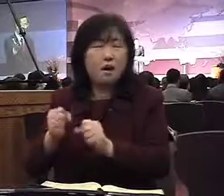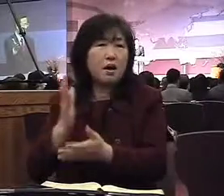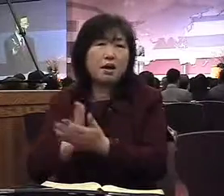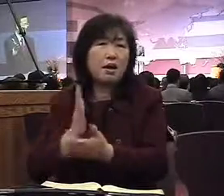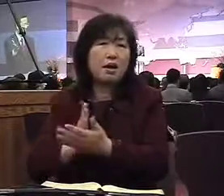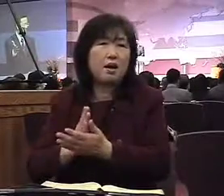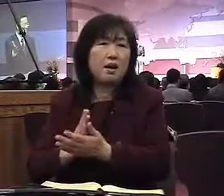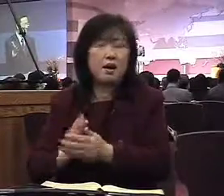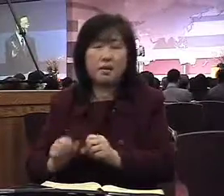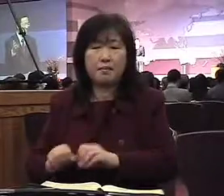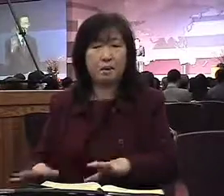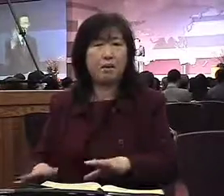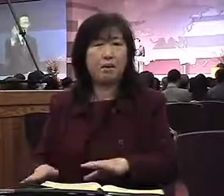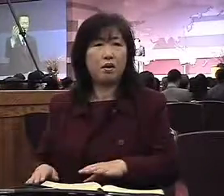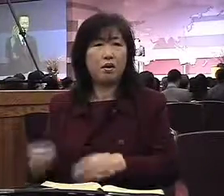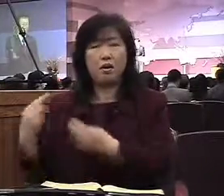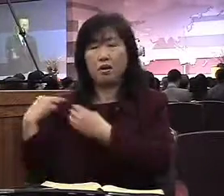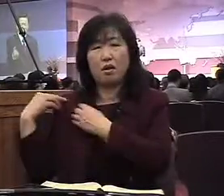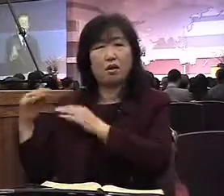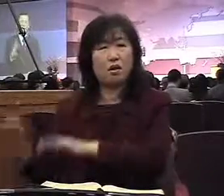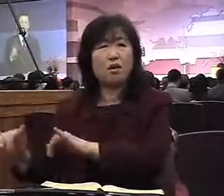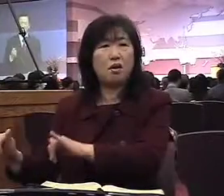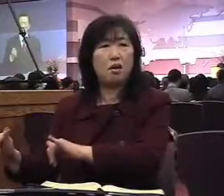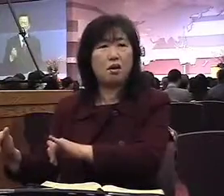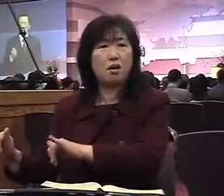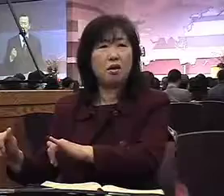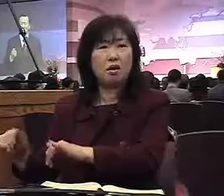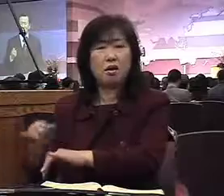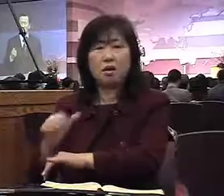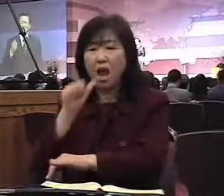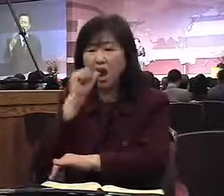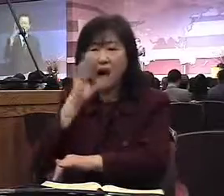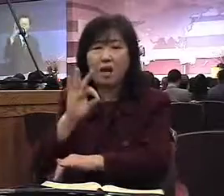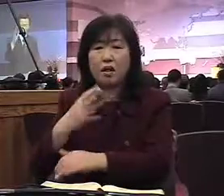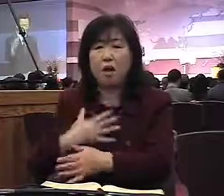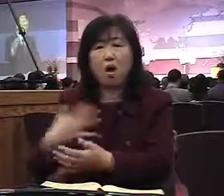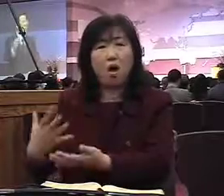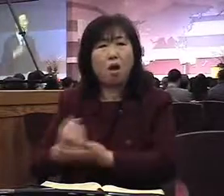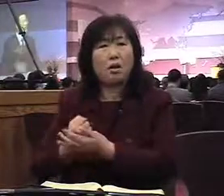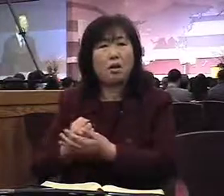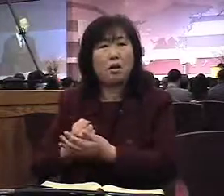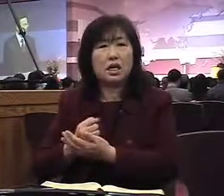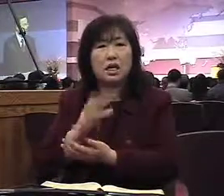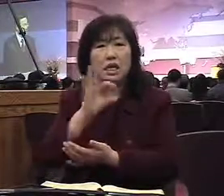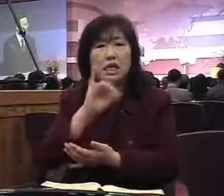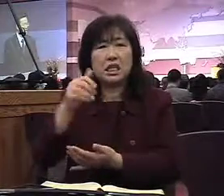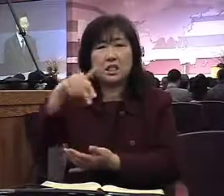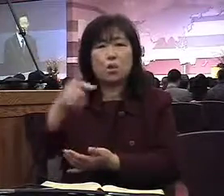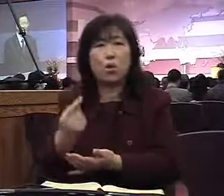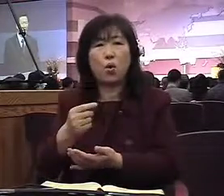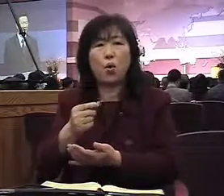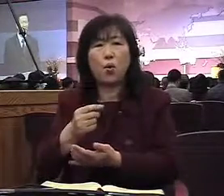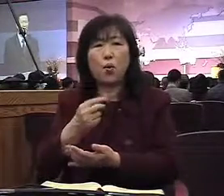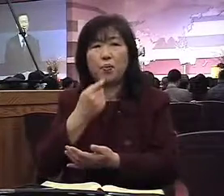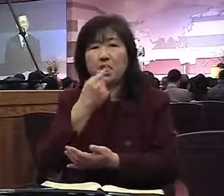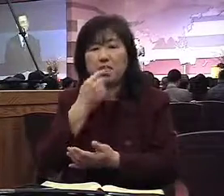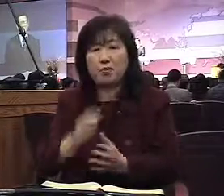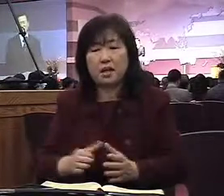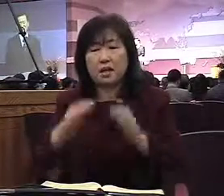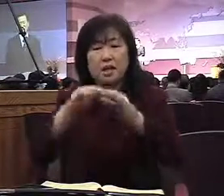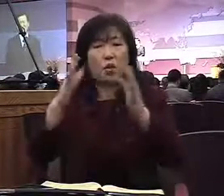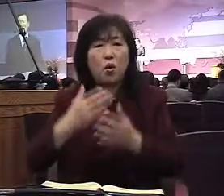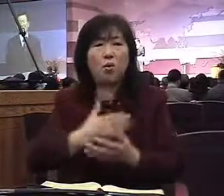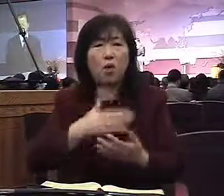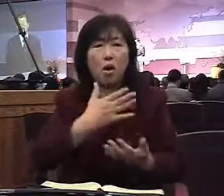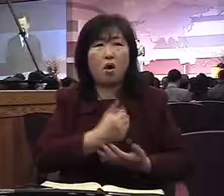같아요. 그러나 그렇게 되면 동전도 내가 얻고 그렇죠? 또 2조 백자도 얻게 되는 가장 많은 것을